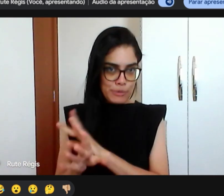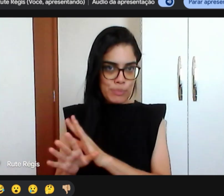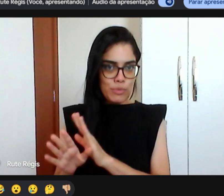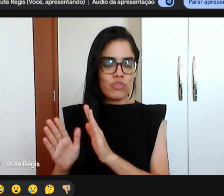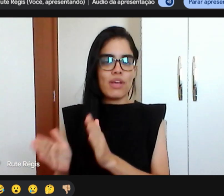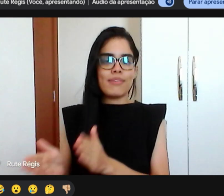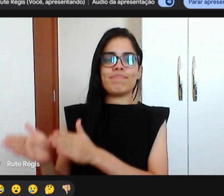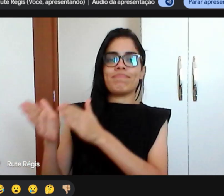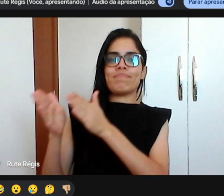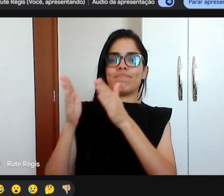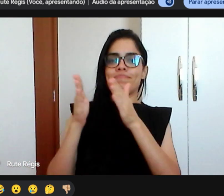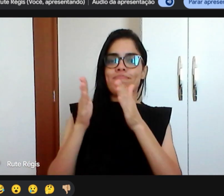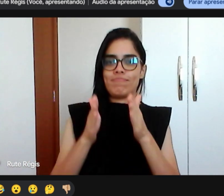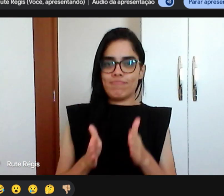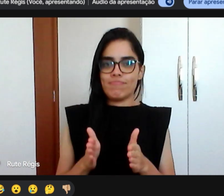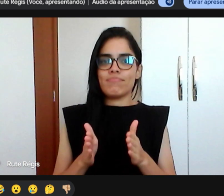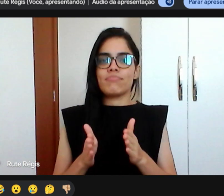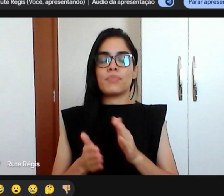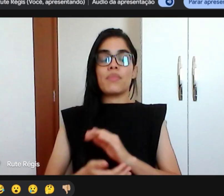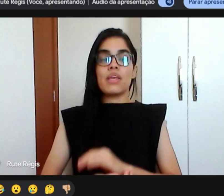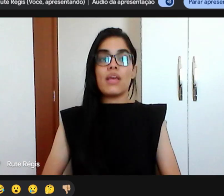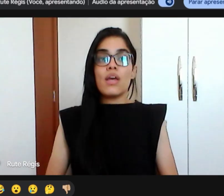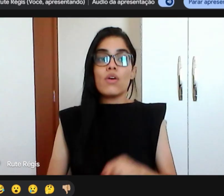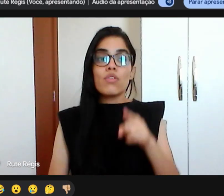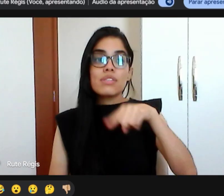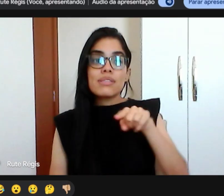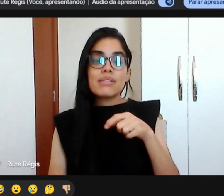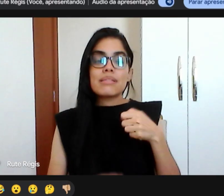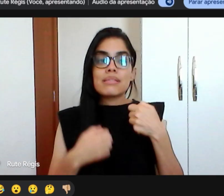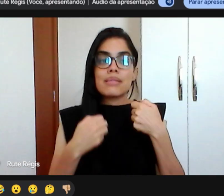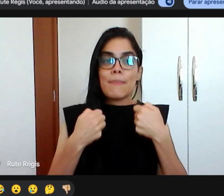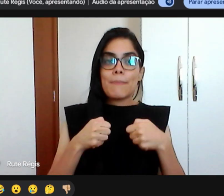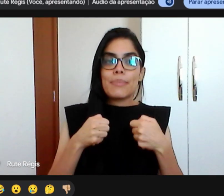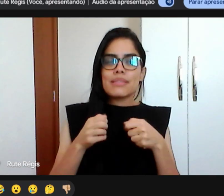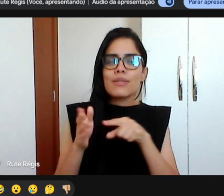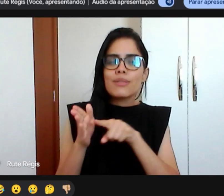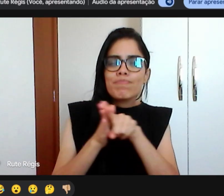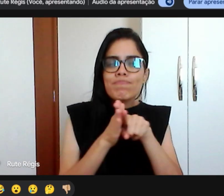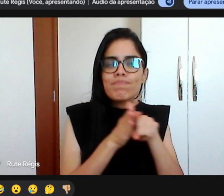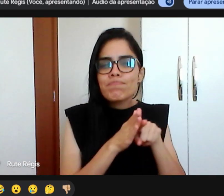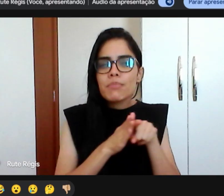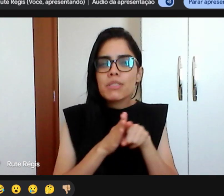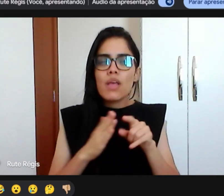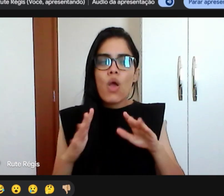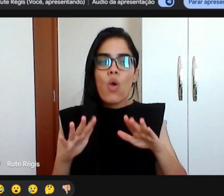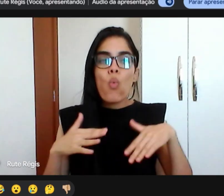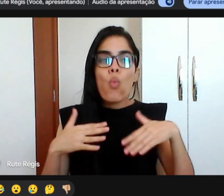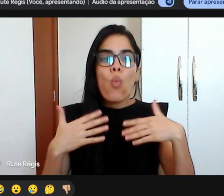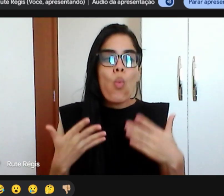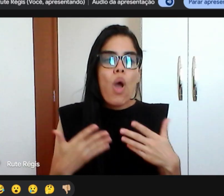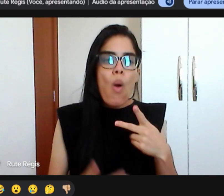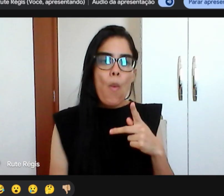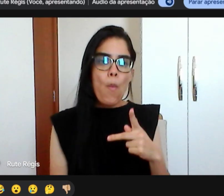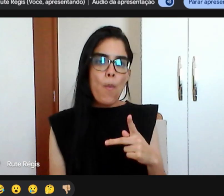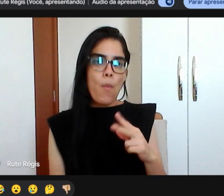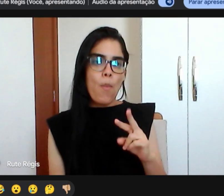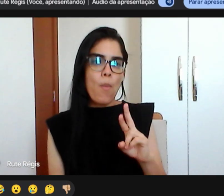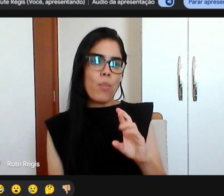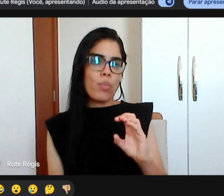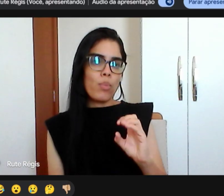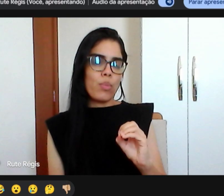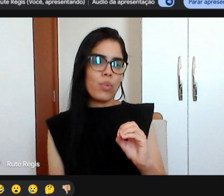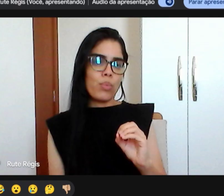Então, a etapa anterior foi concluída. A próxima seria explorar os programas